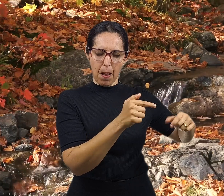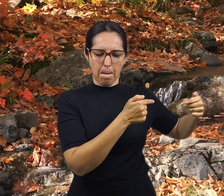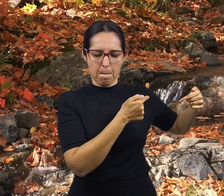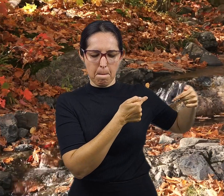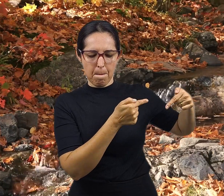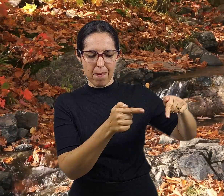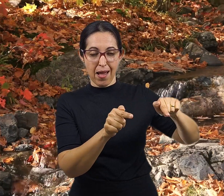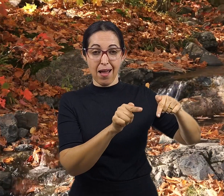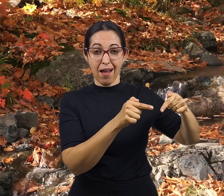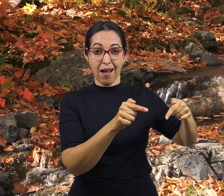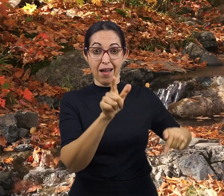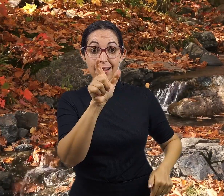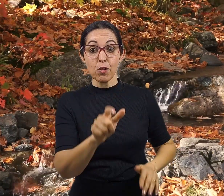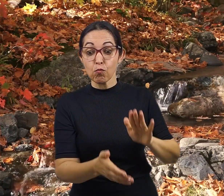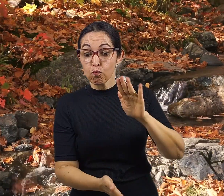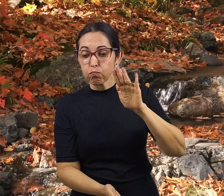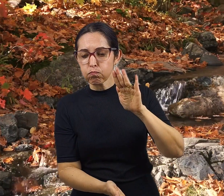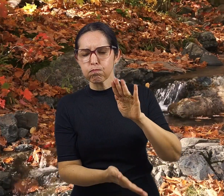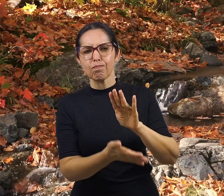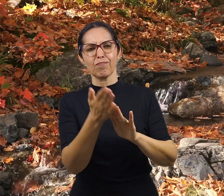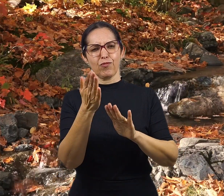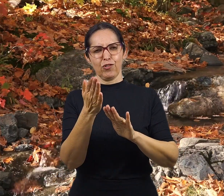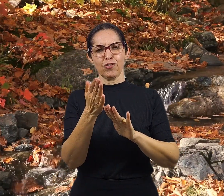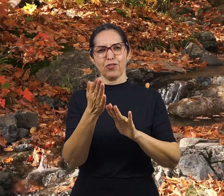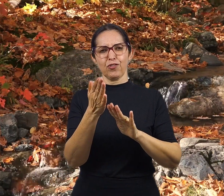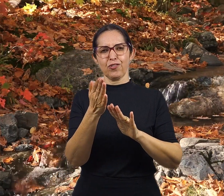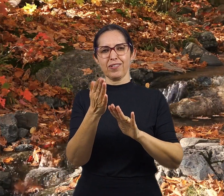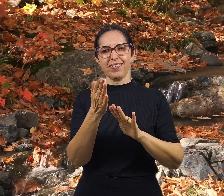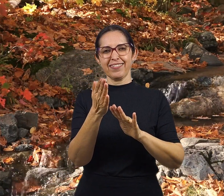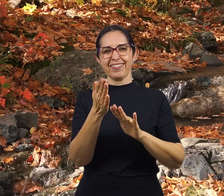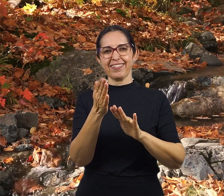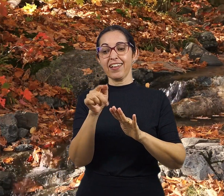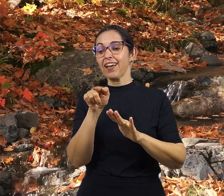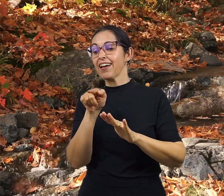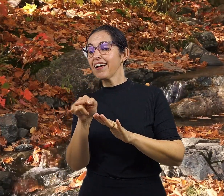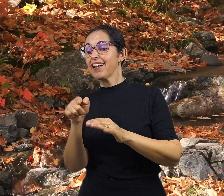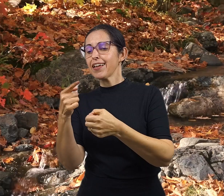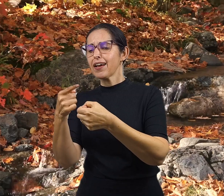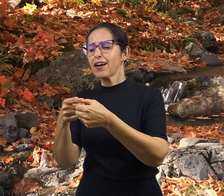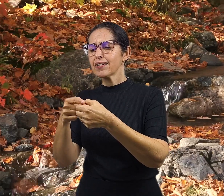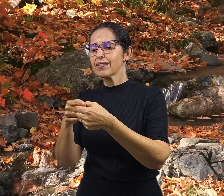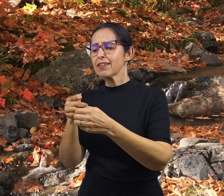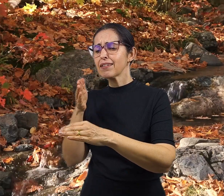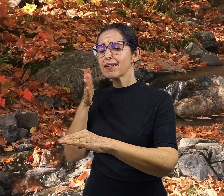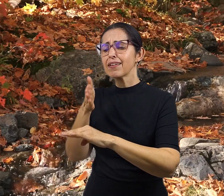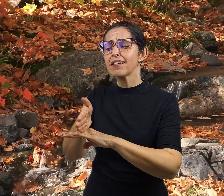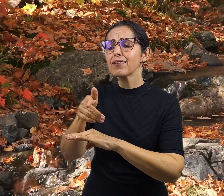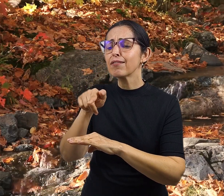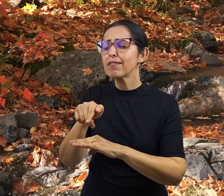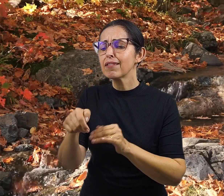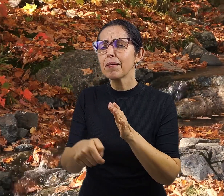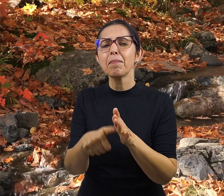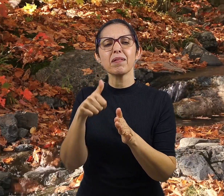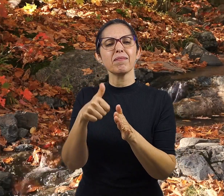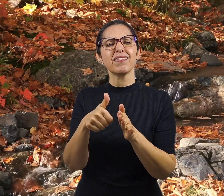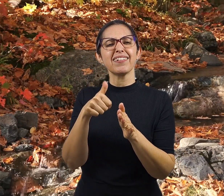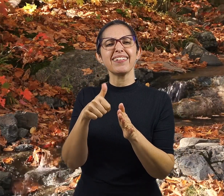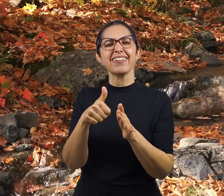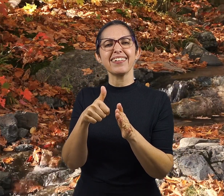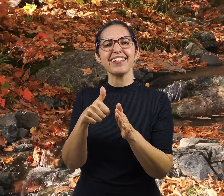E fugindo de Esaú, ele encontra Betel pela primeira vez. Fugindo de Esaú,